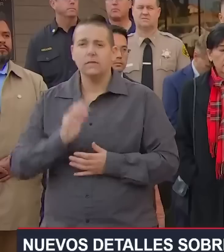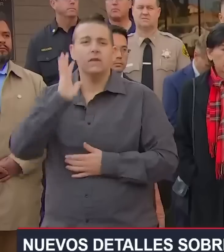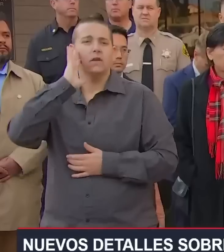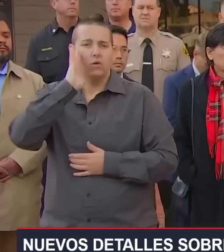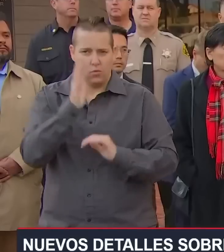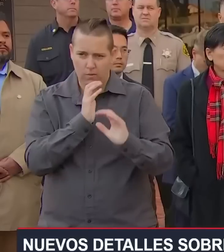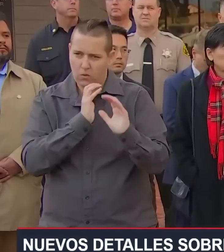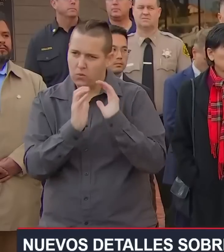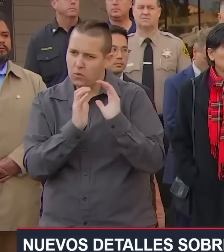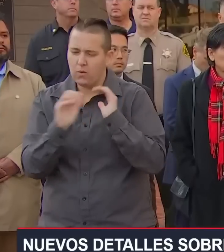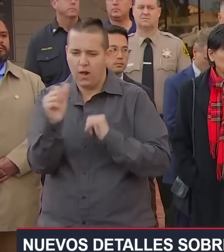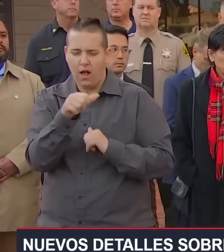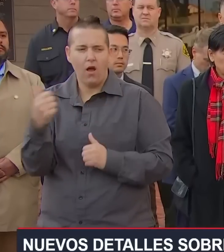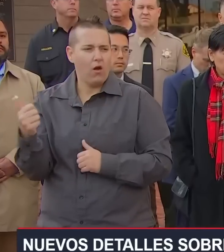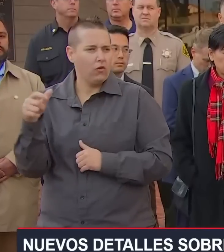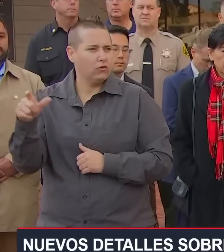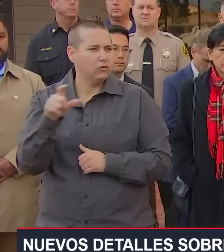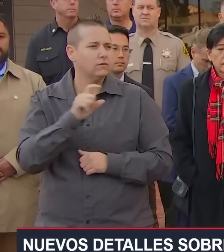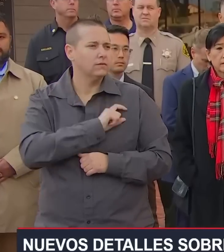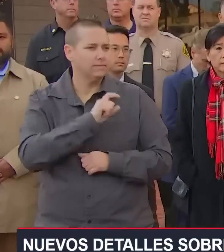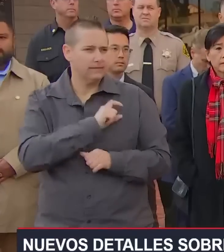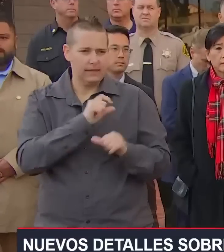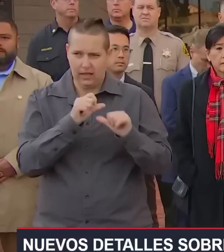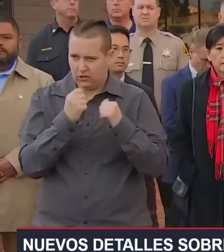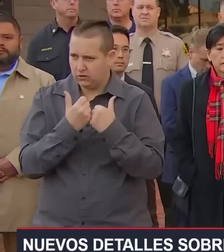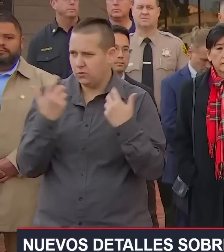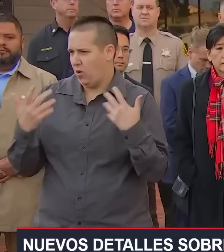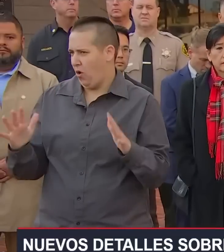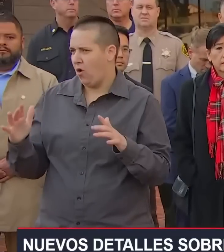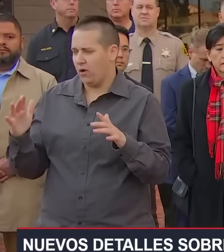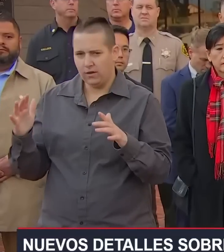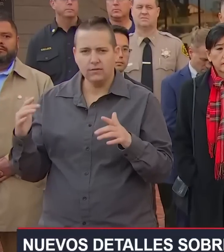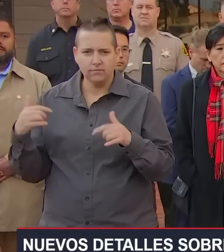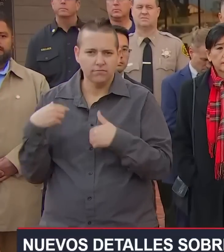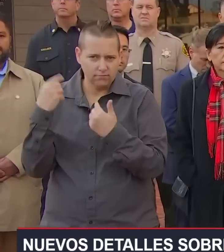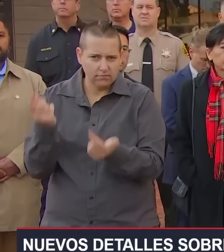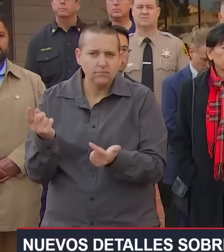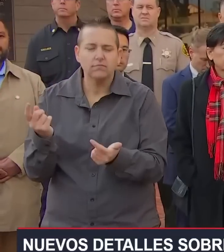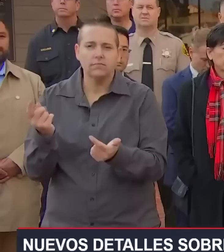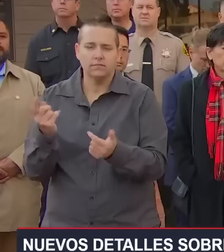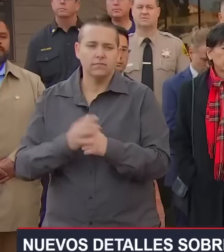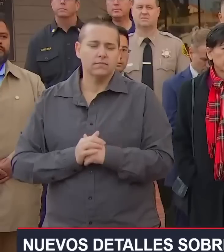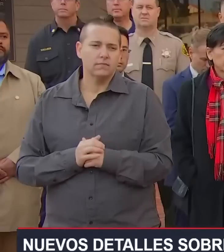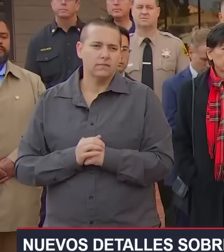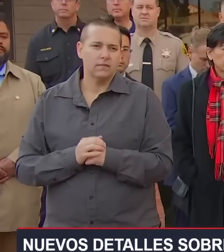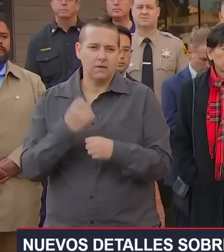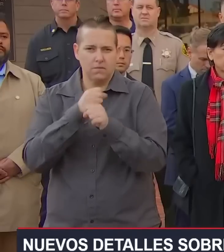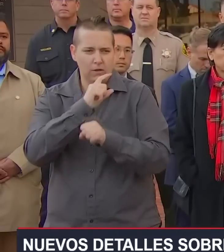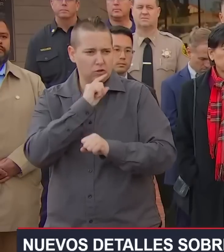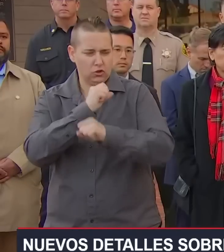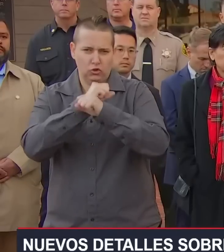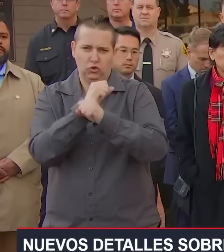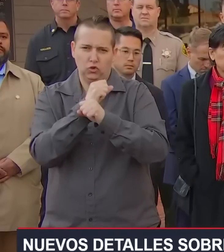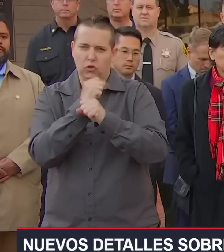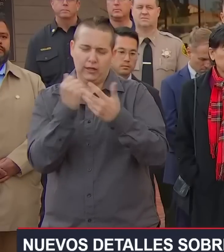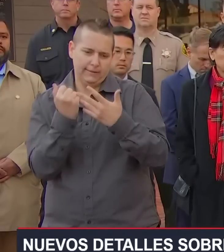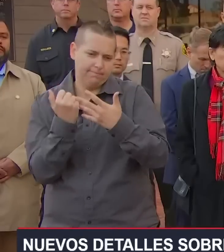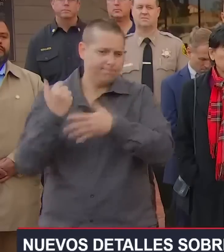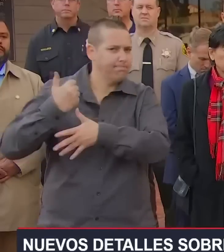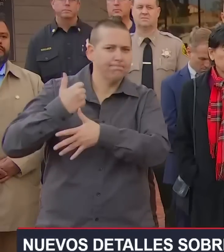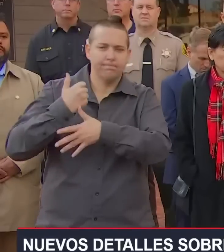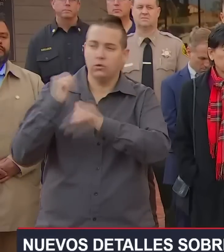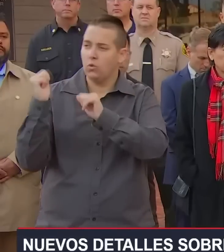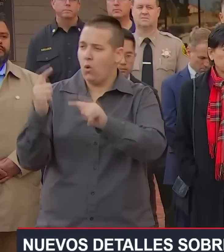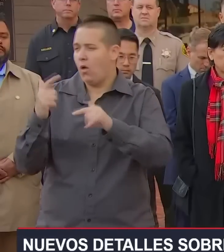departamento del servicio alguaciles de Los Ángeles estamos trabajando con otros organismos policiales para asegurarnos